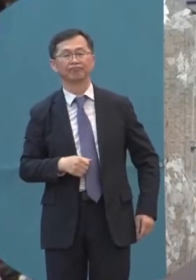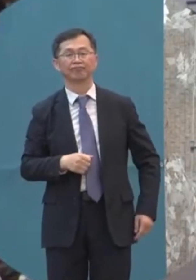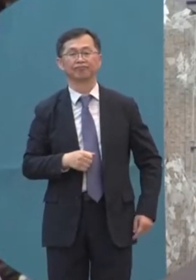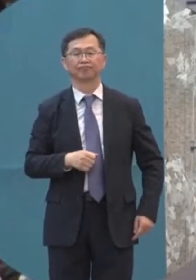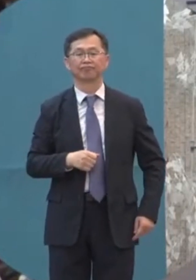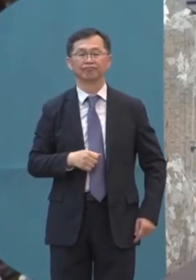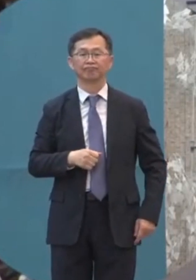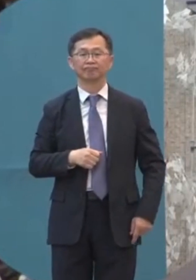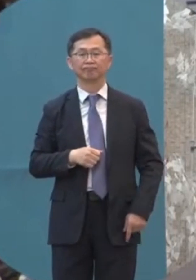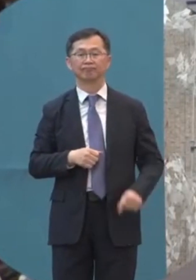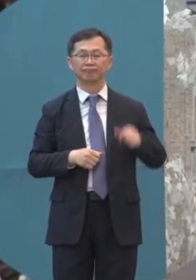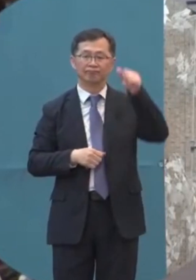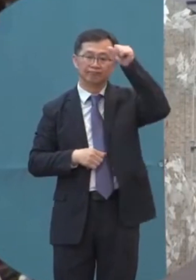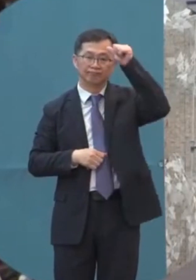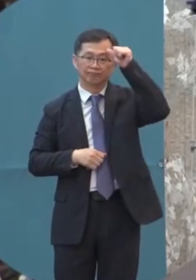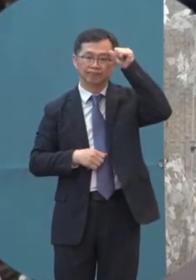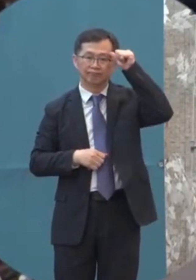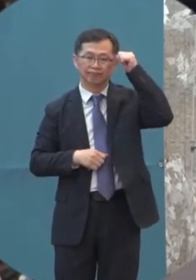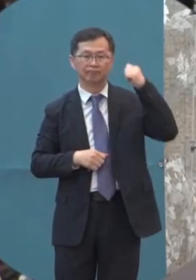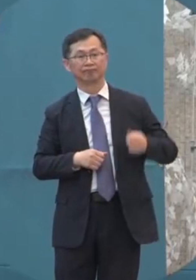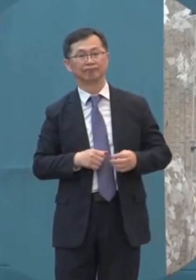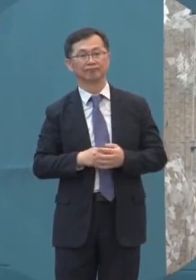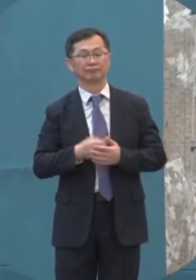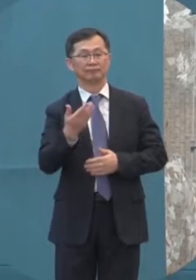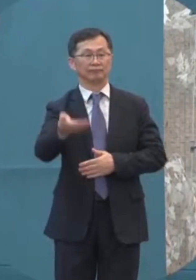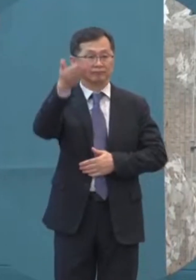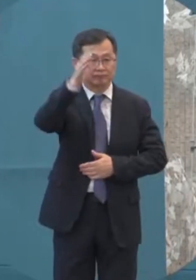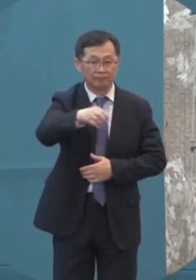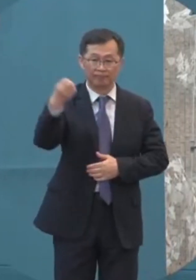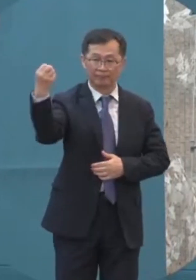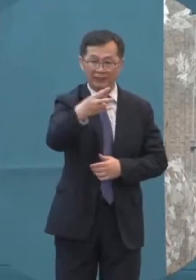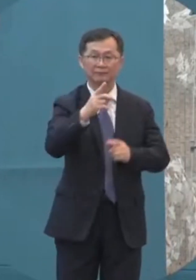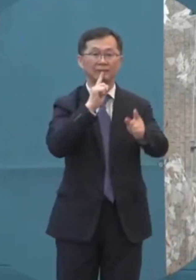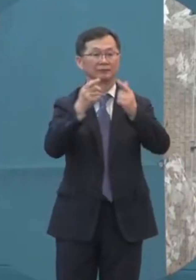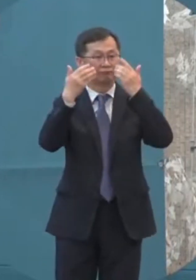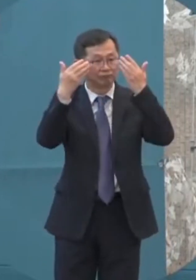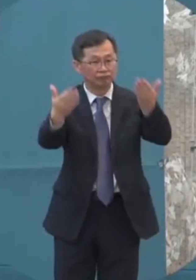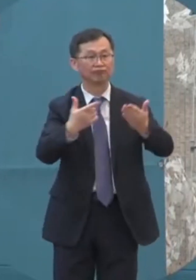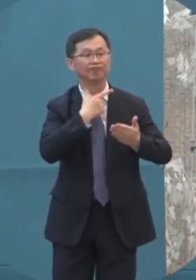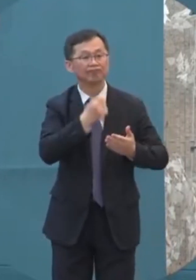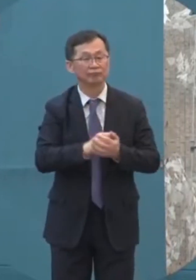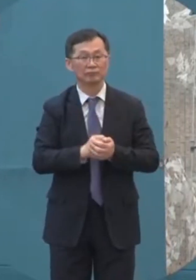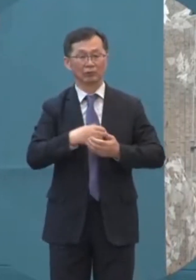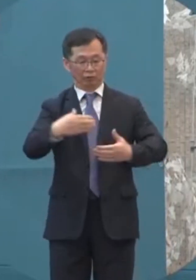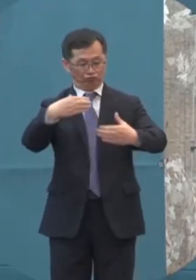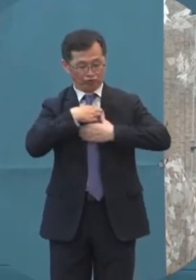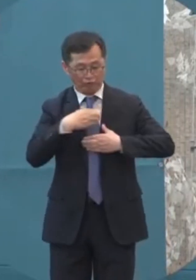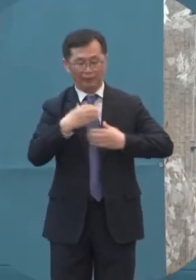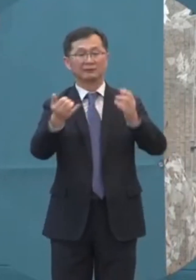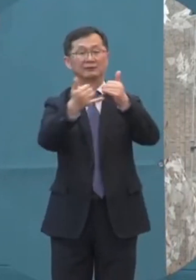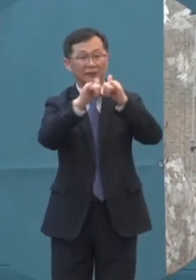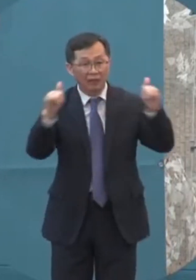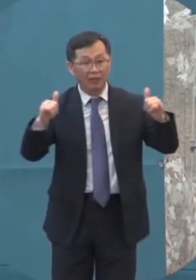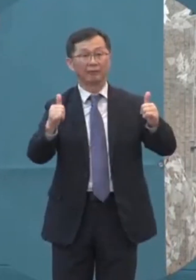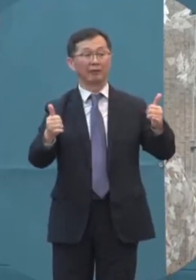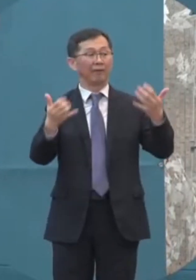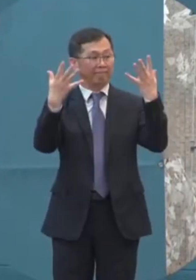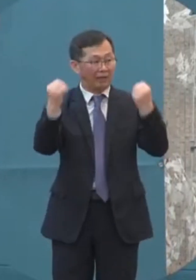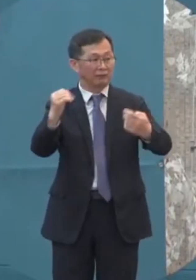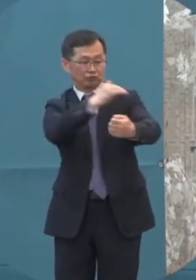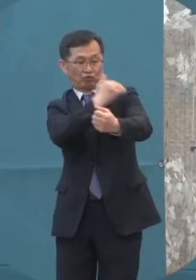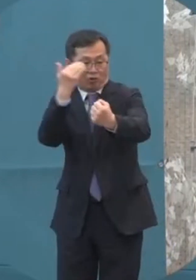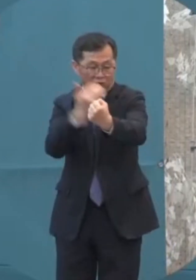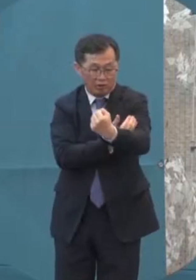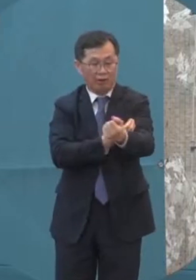그런데 거듭 말씀드리지만 위험한 사람이 많은 권력을